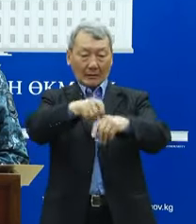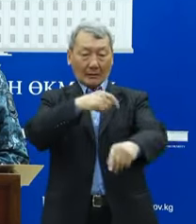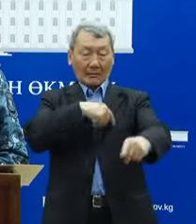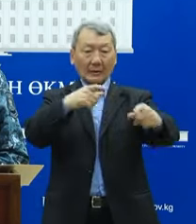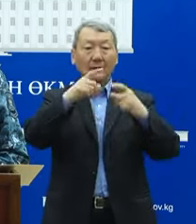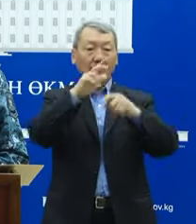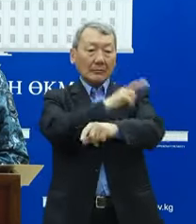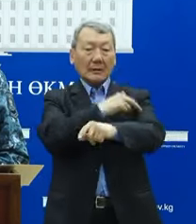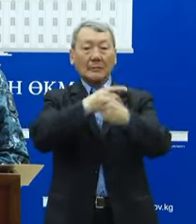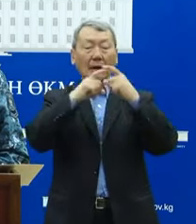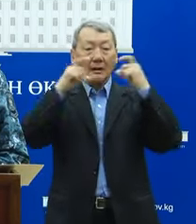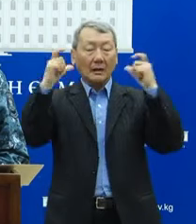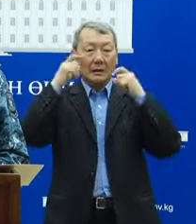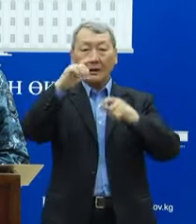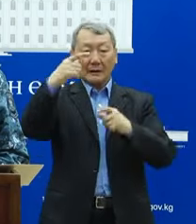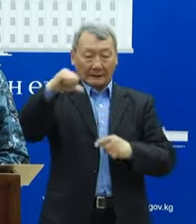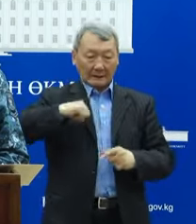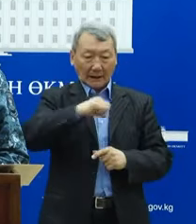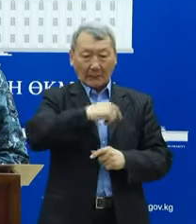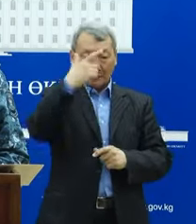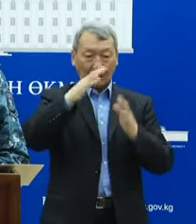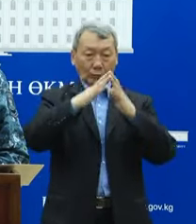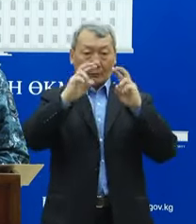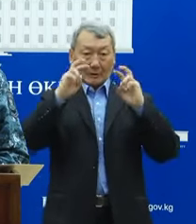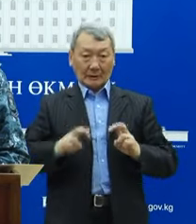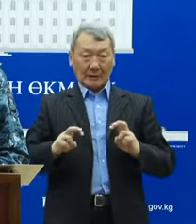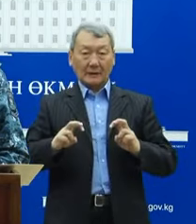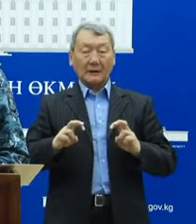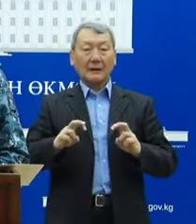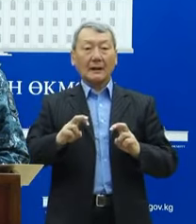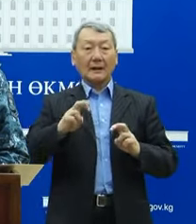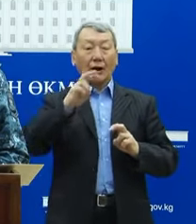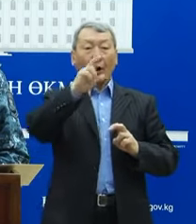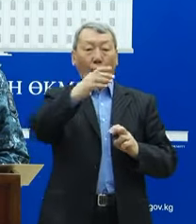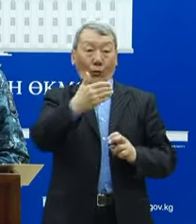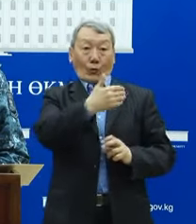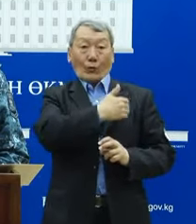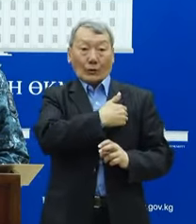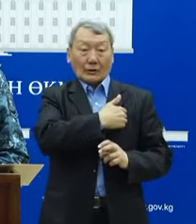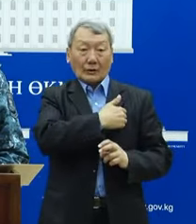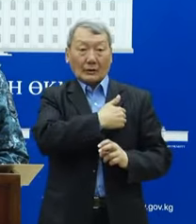медицинские маски, особенно самоизоляция. Если кто-то вырывается